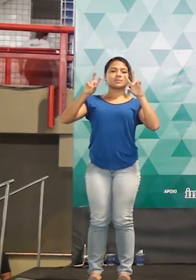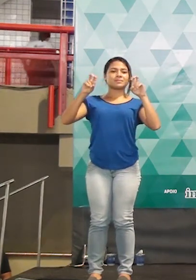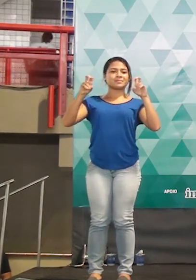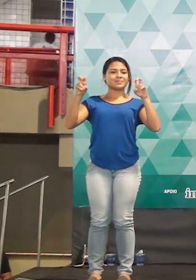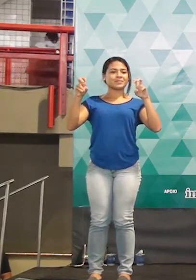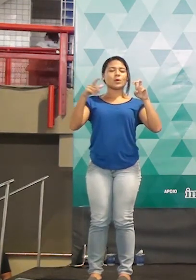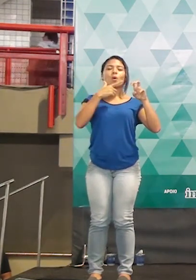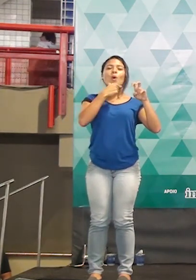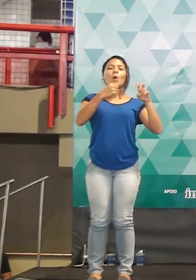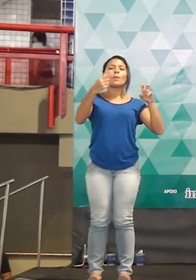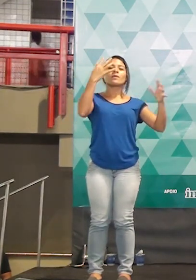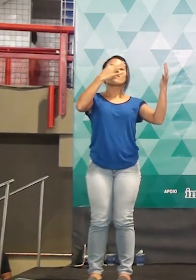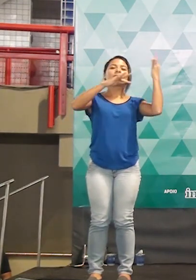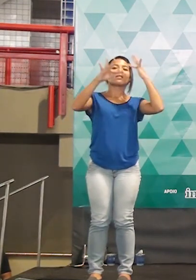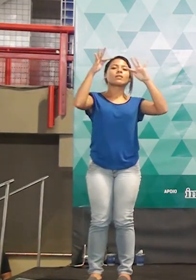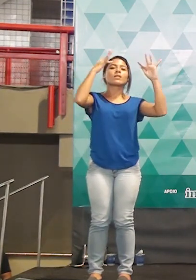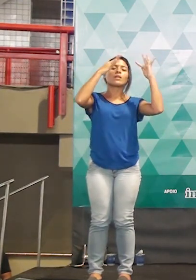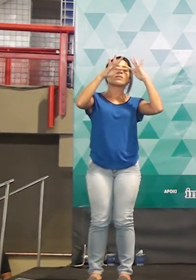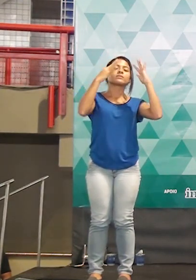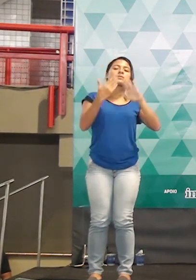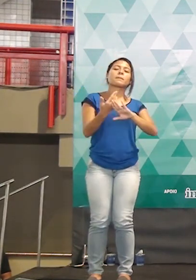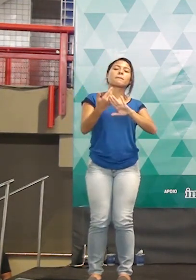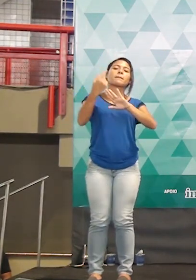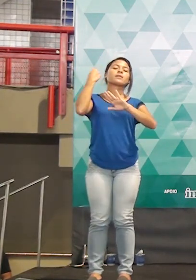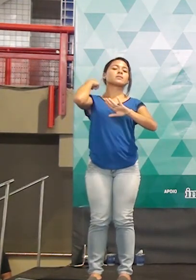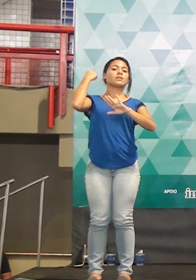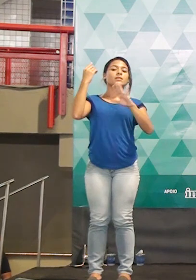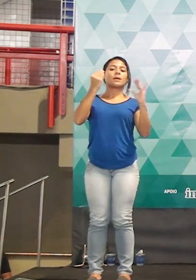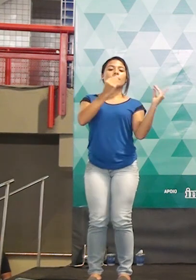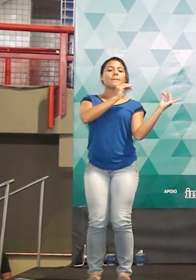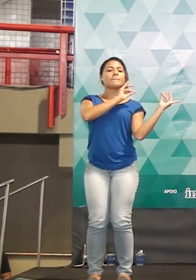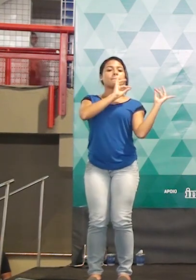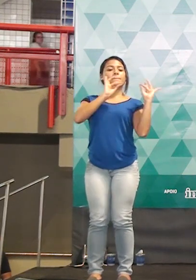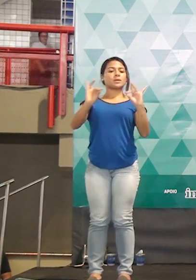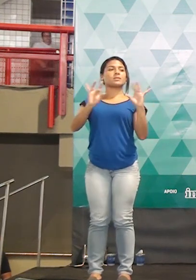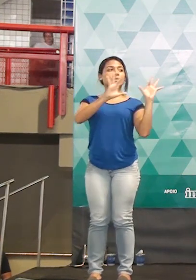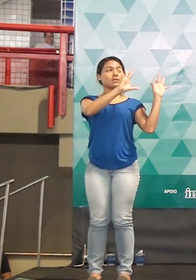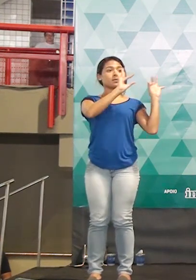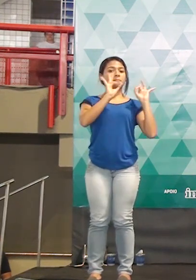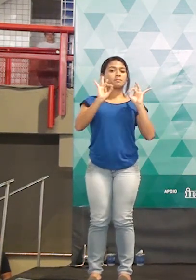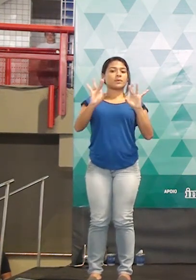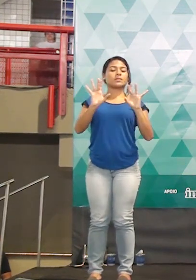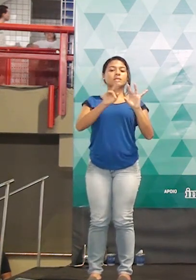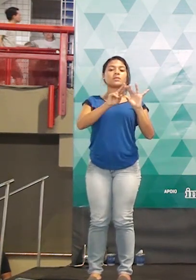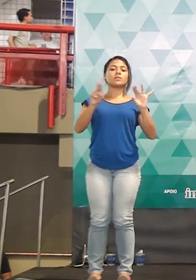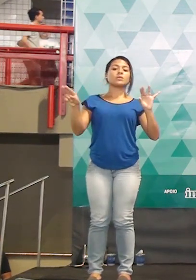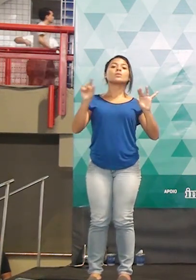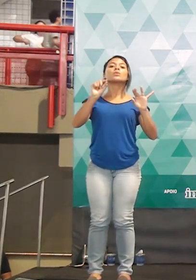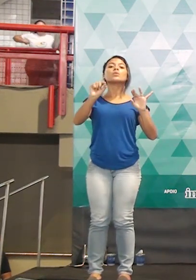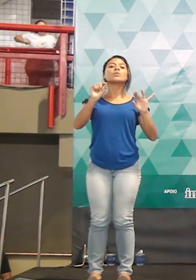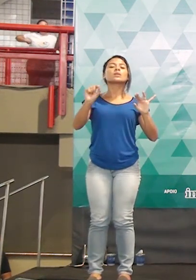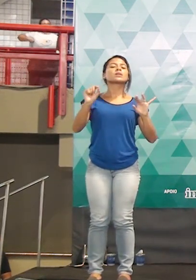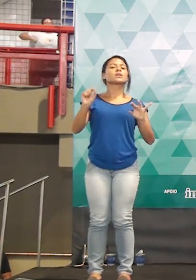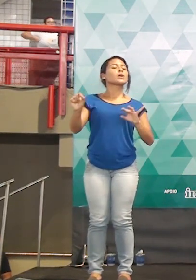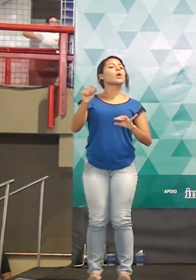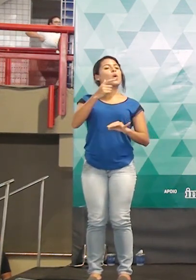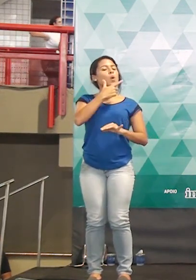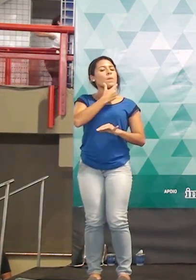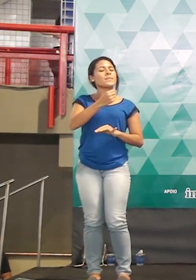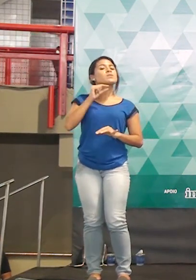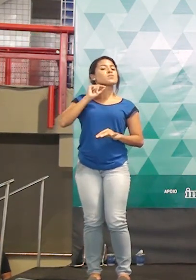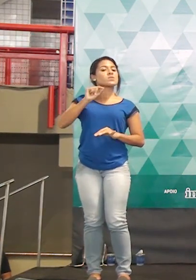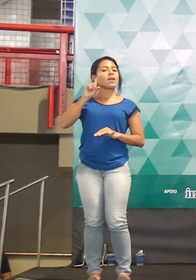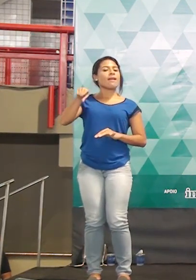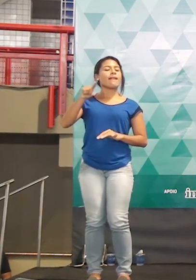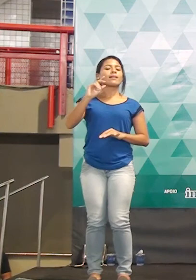Immanuel Kant. Abre aspas, o homem nada mais é do que aquilo que a educação faz dele. Isso é uma